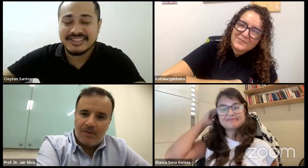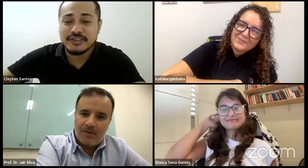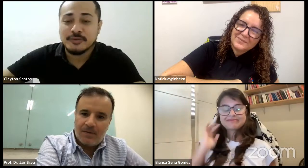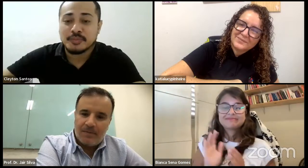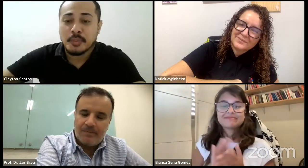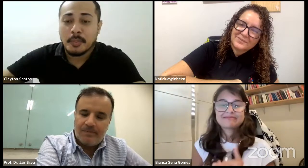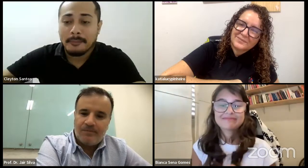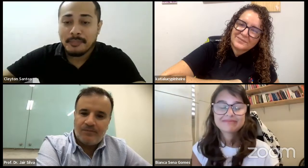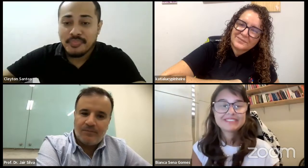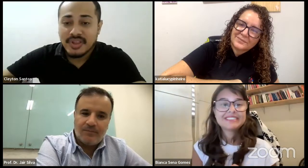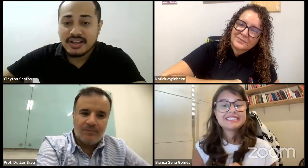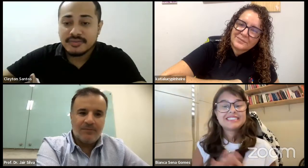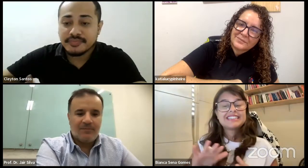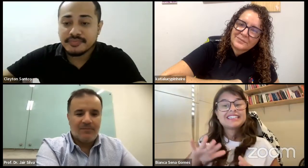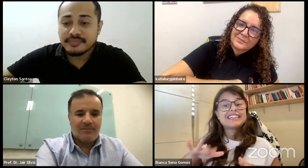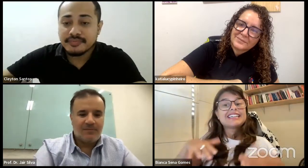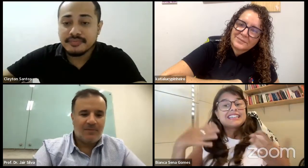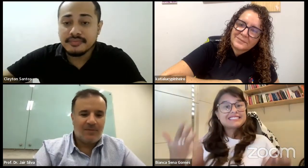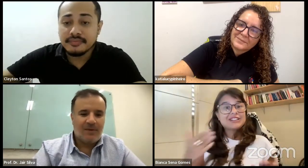momento.